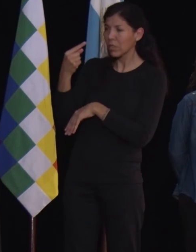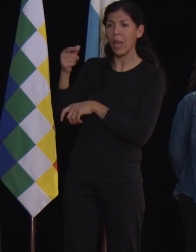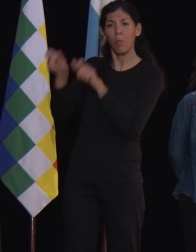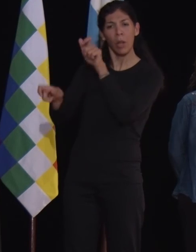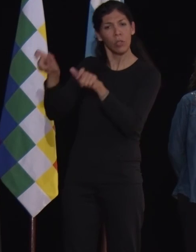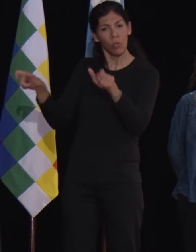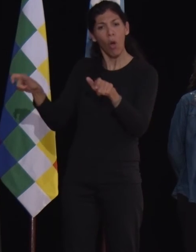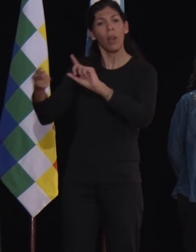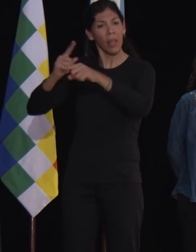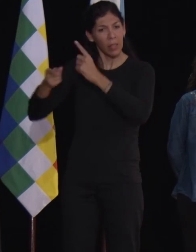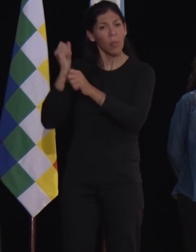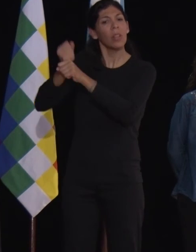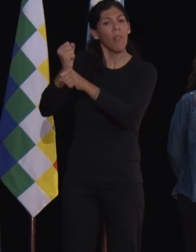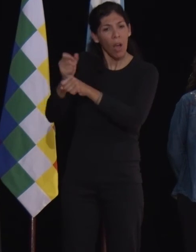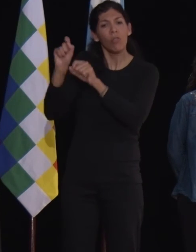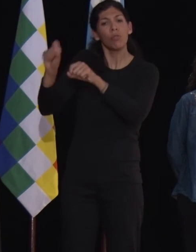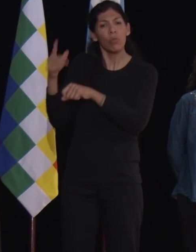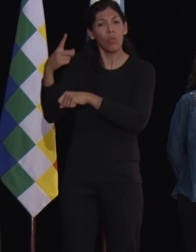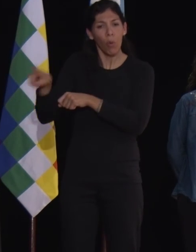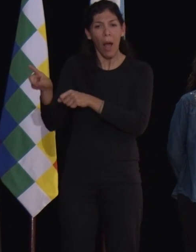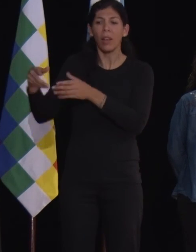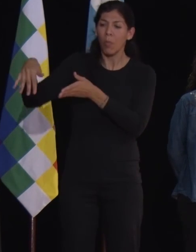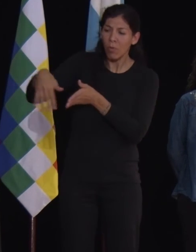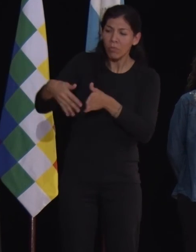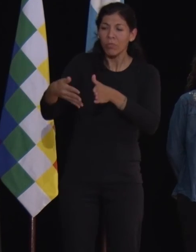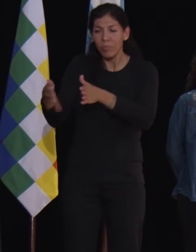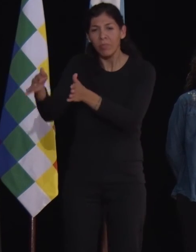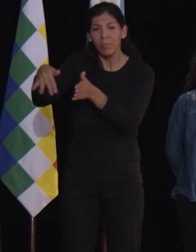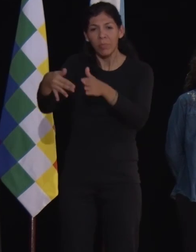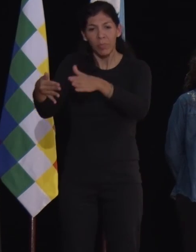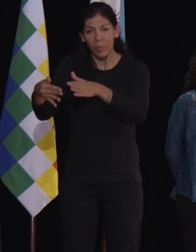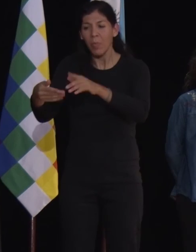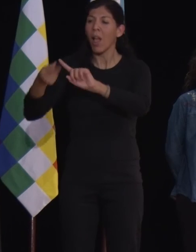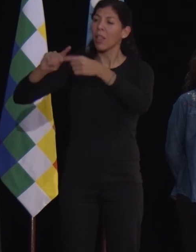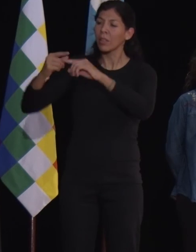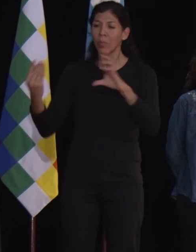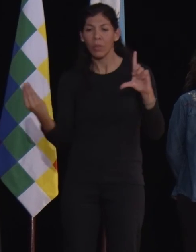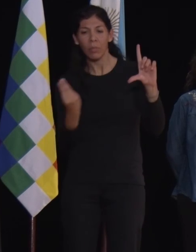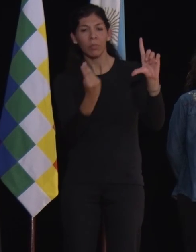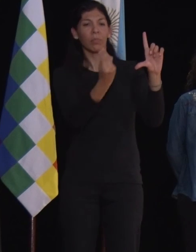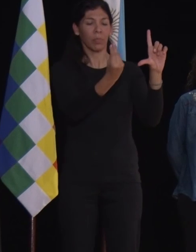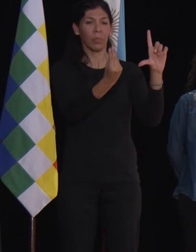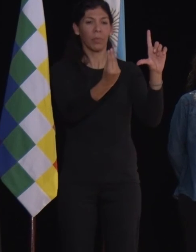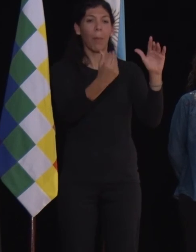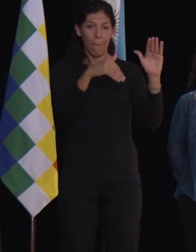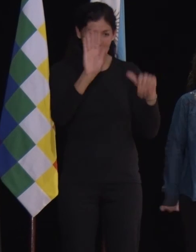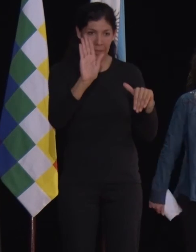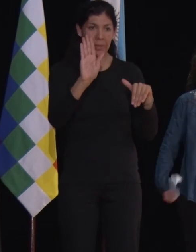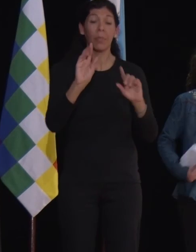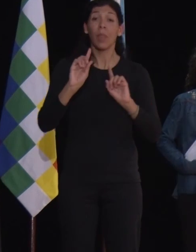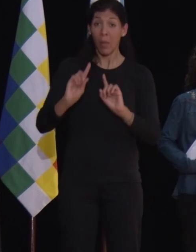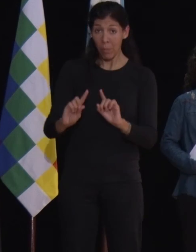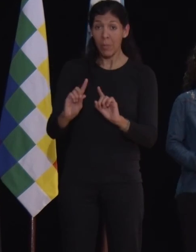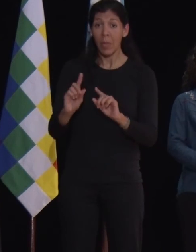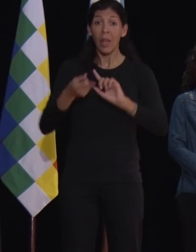conjunto y abrir caminos para que podamos empezar a ser más visibles y también en cuanto a nosotros como intérpretes